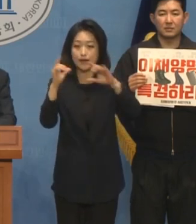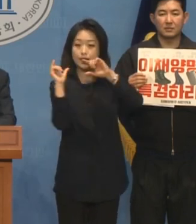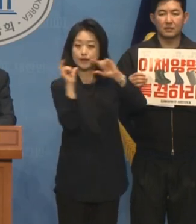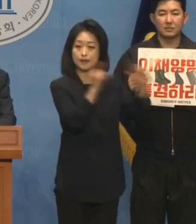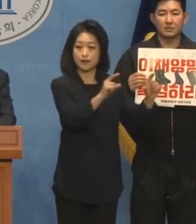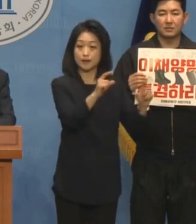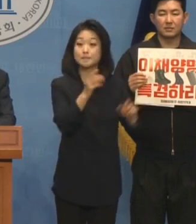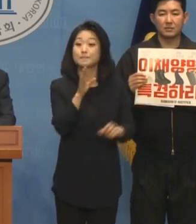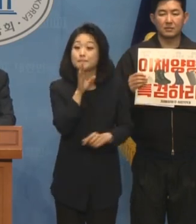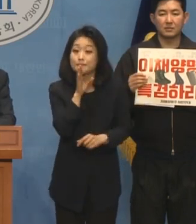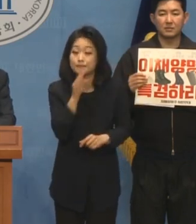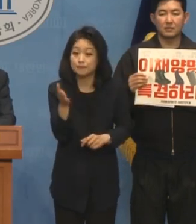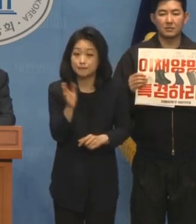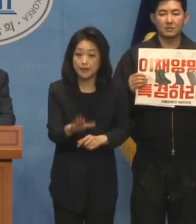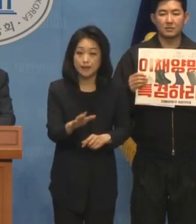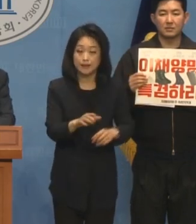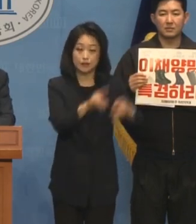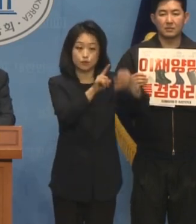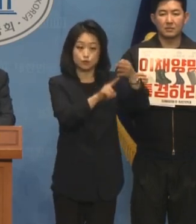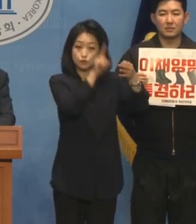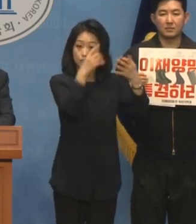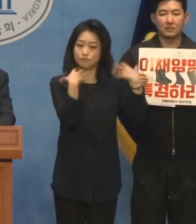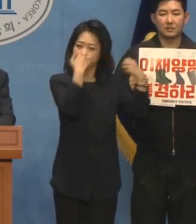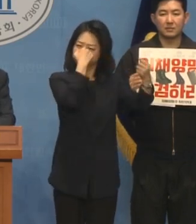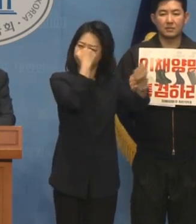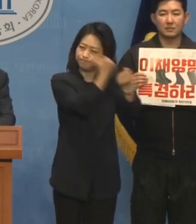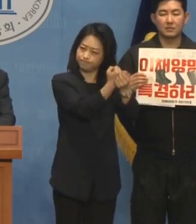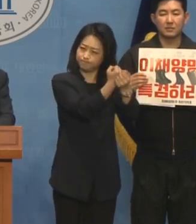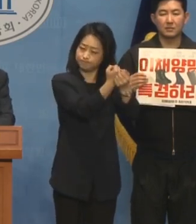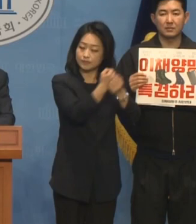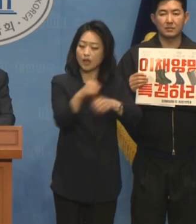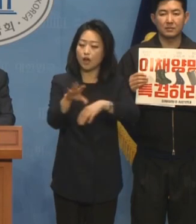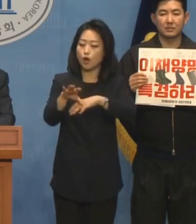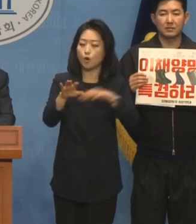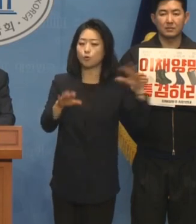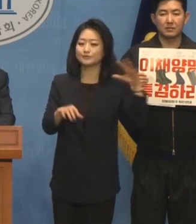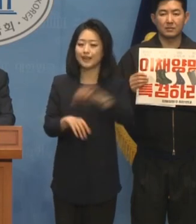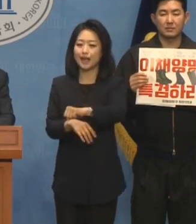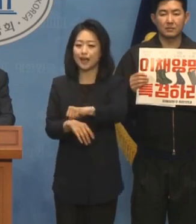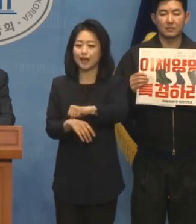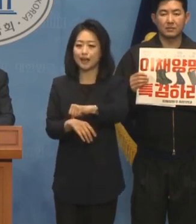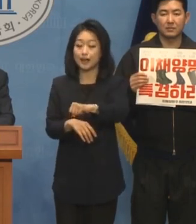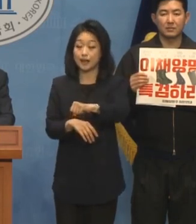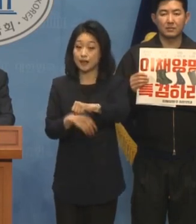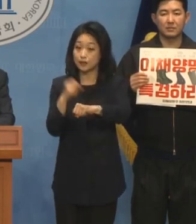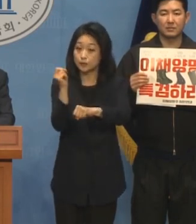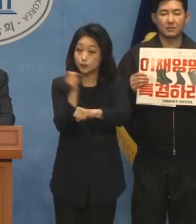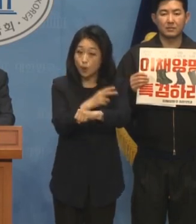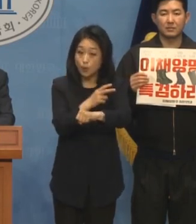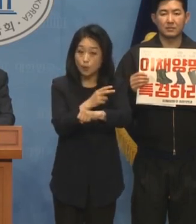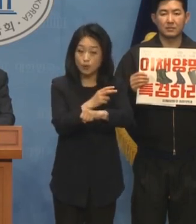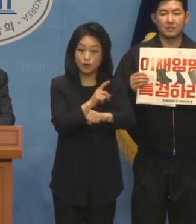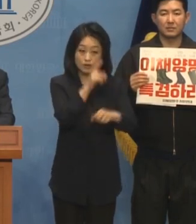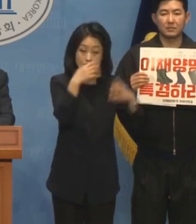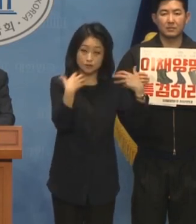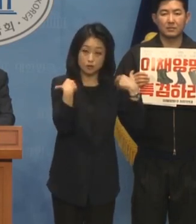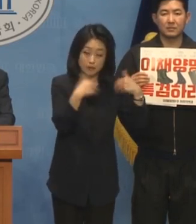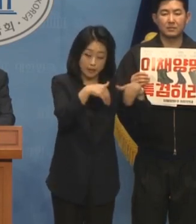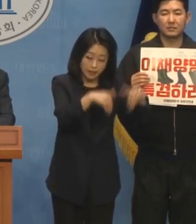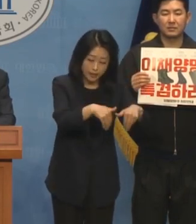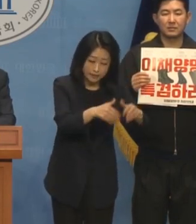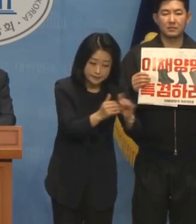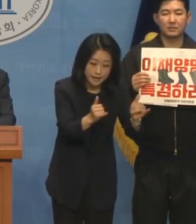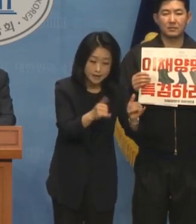그런데도이 정권은 아랑곳하지 않고 얼론 장악에 나서고 그리고 정권의 하수인들은